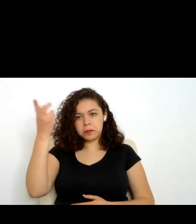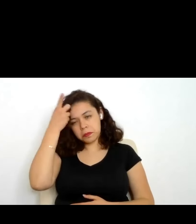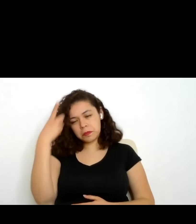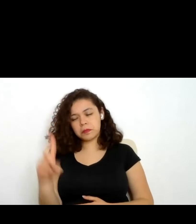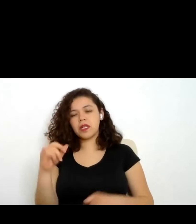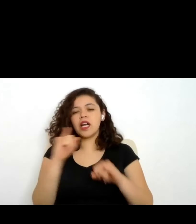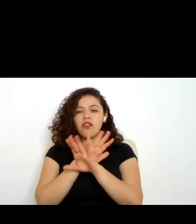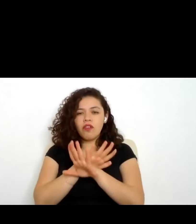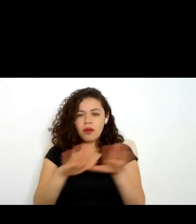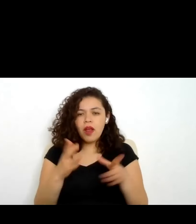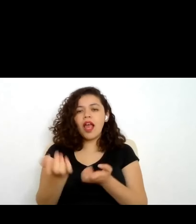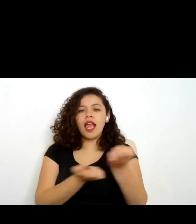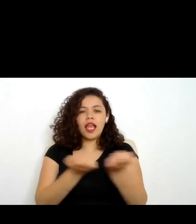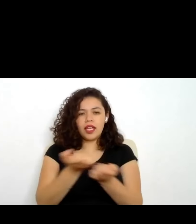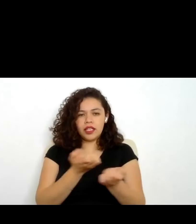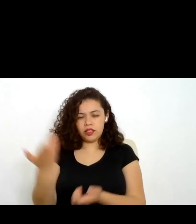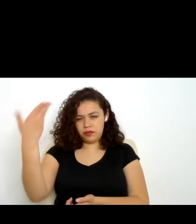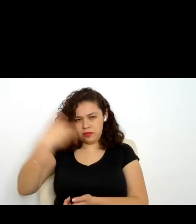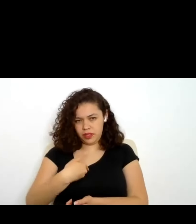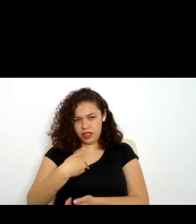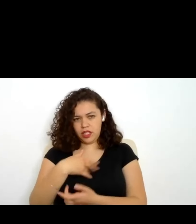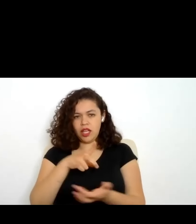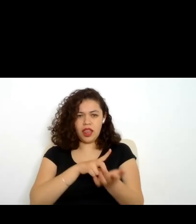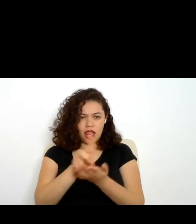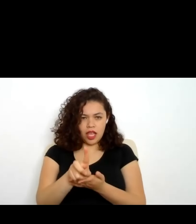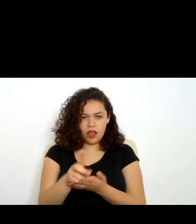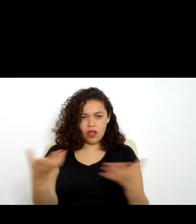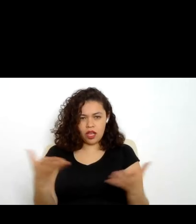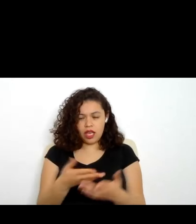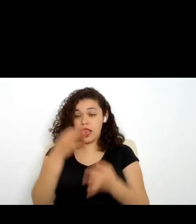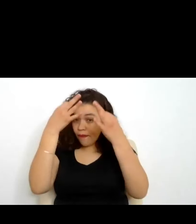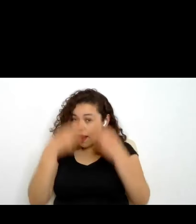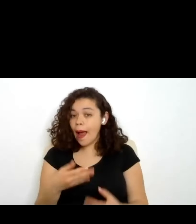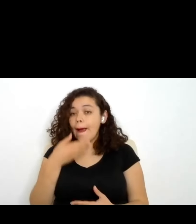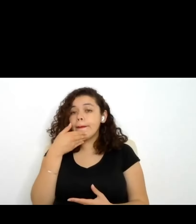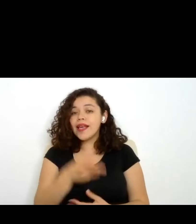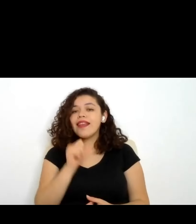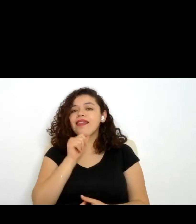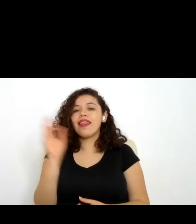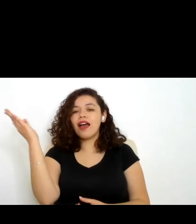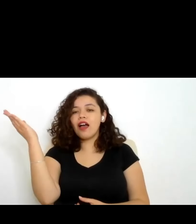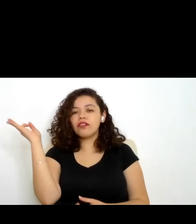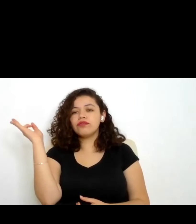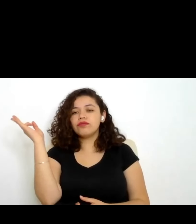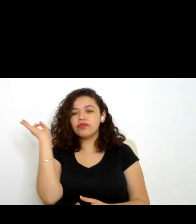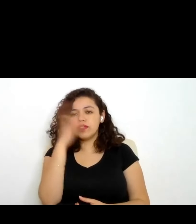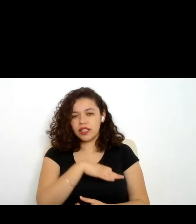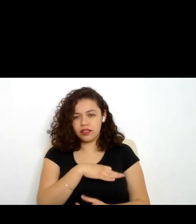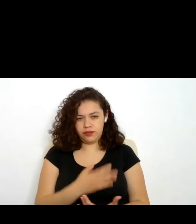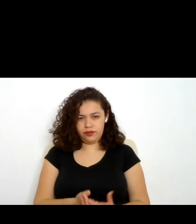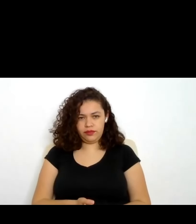el ejercicio de ciertos derechos o cierto derecho, sea realmente el titular de los derechos,